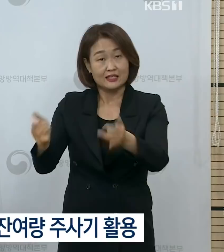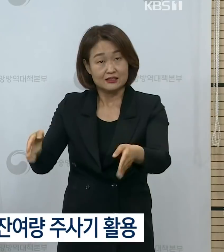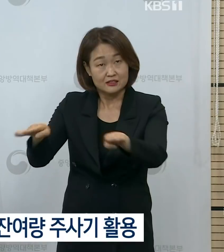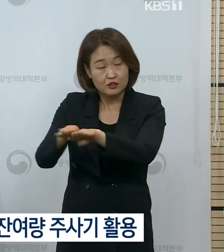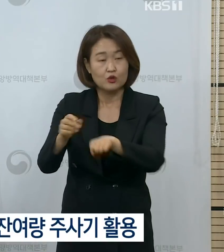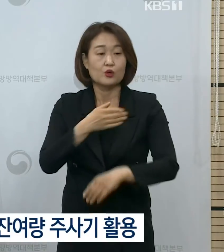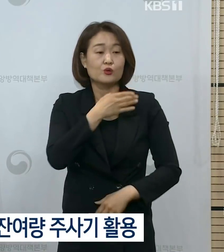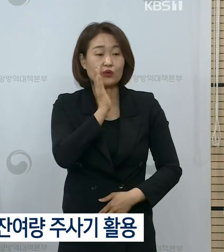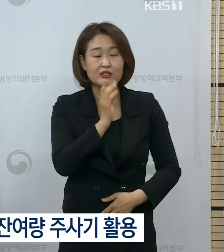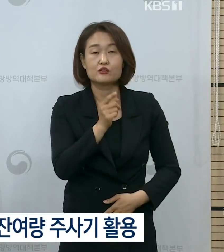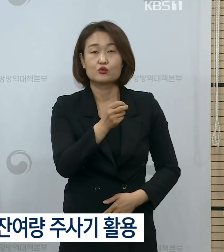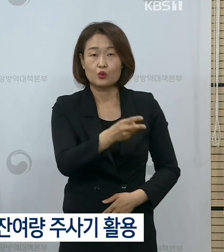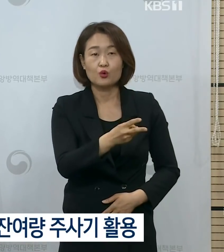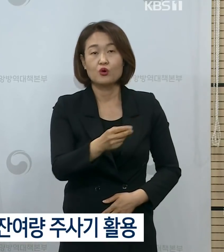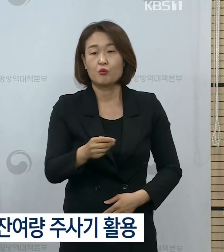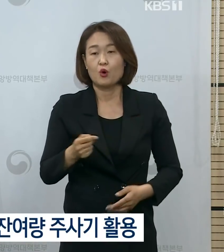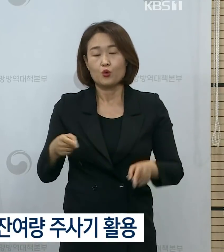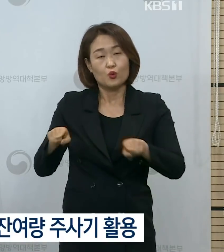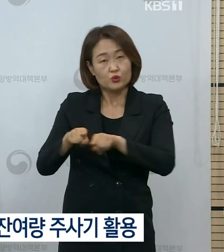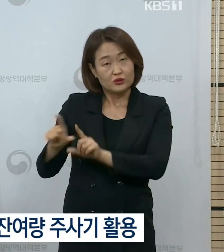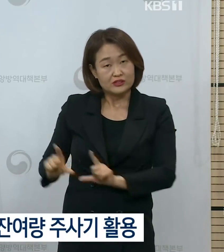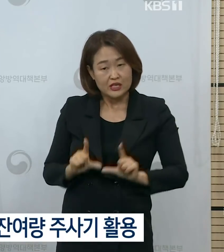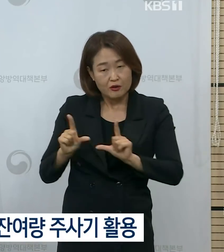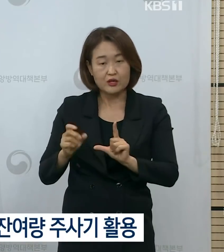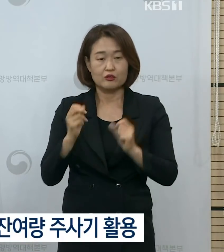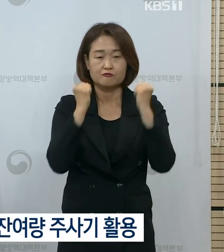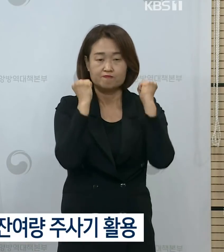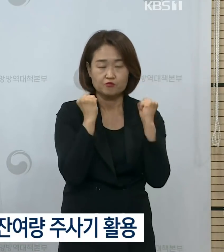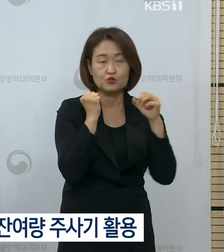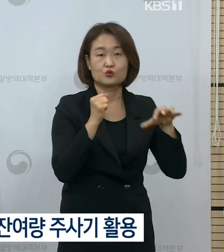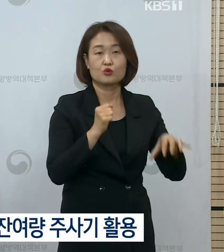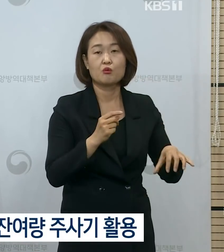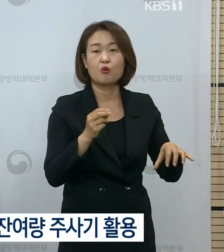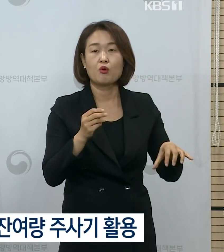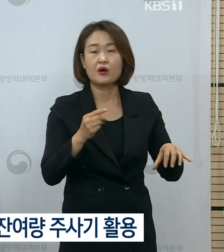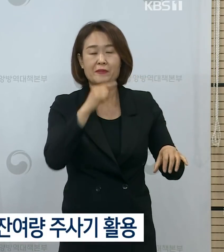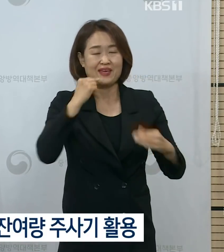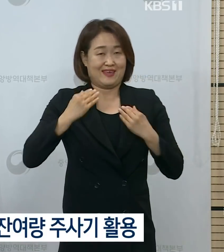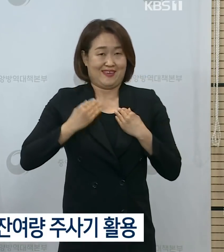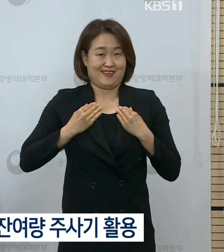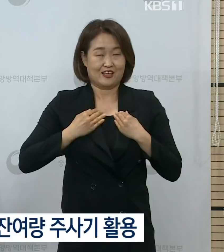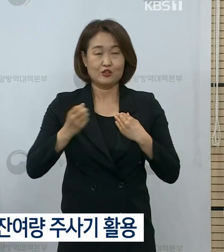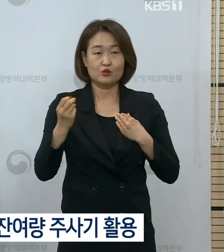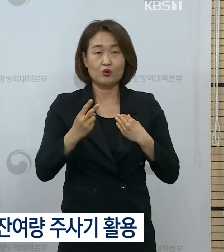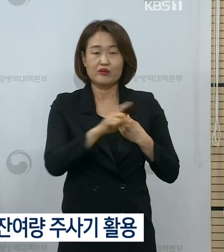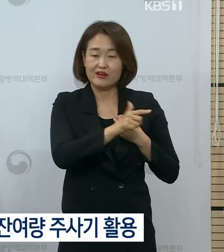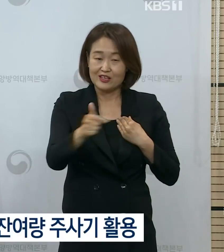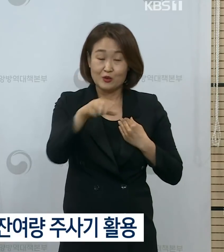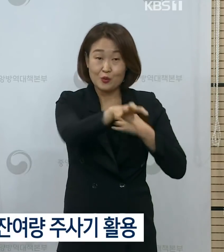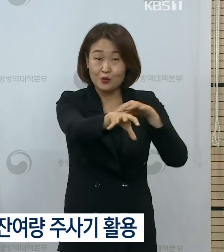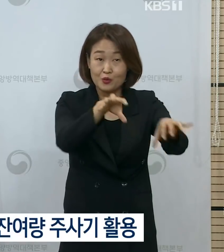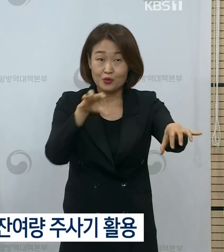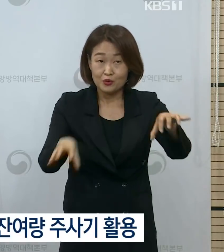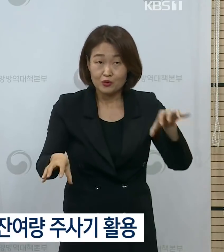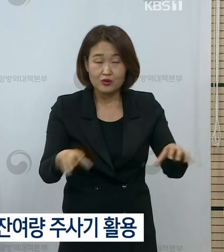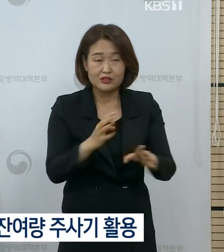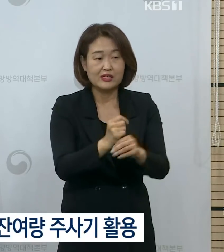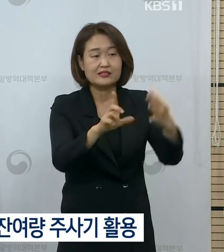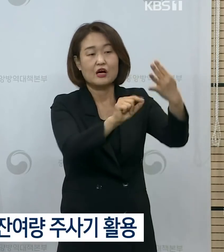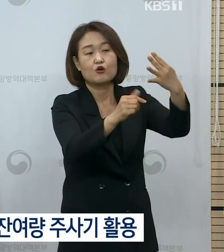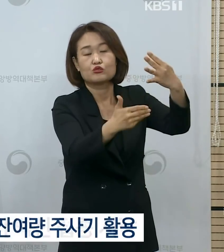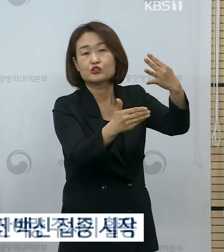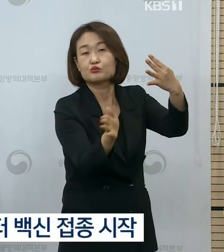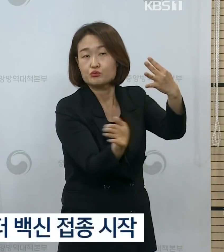요양 공동생활가정, 결핵 한센인 거주시설, 노숙인 시설, 교정시설 종사자 등은 4월